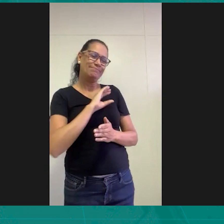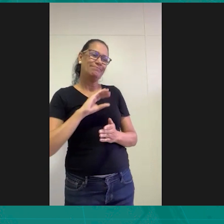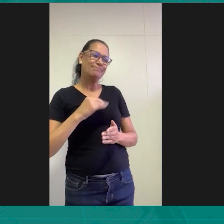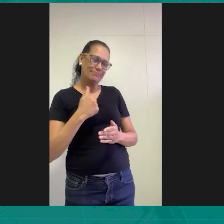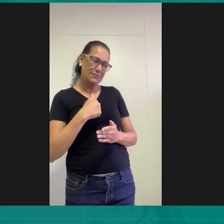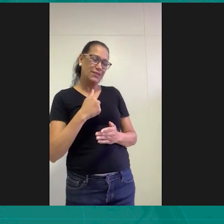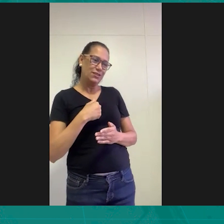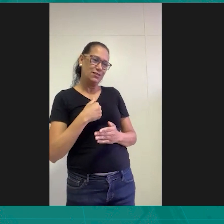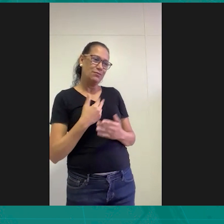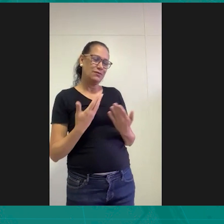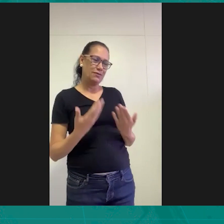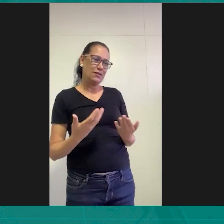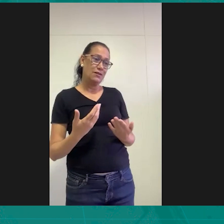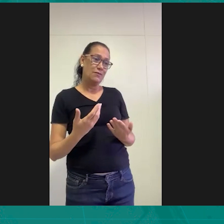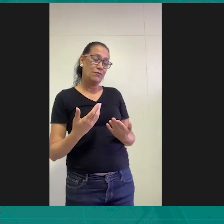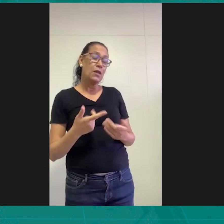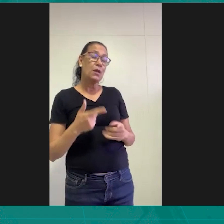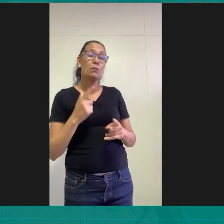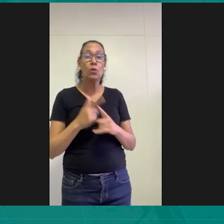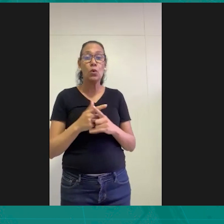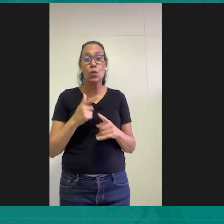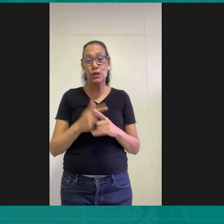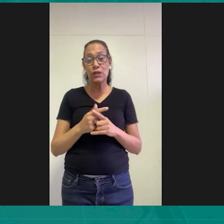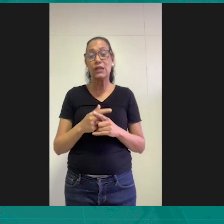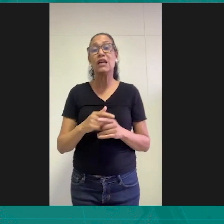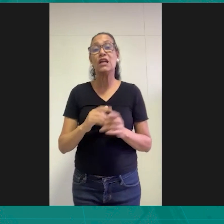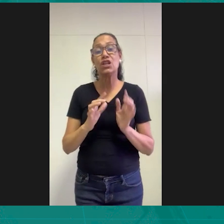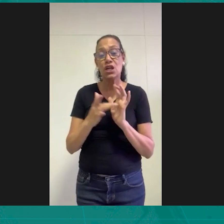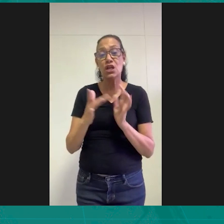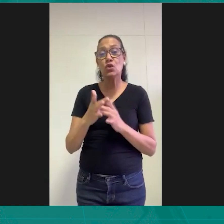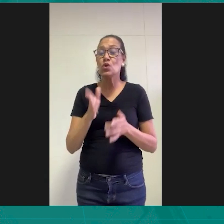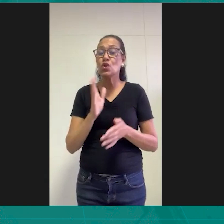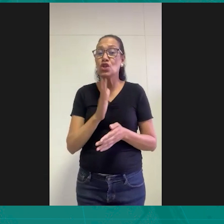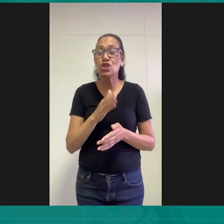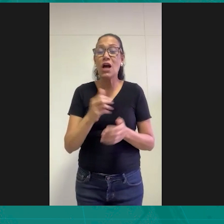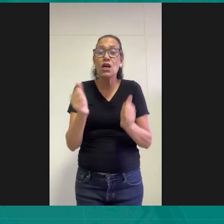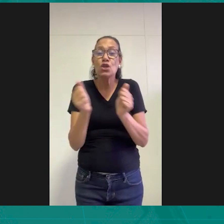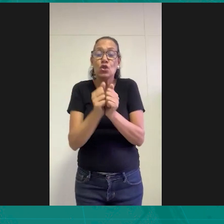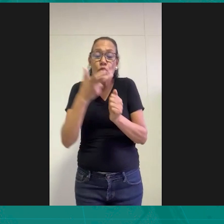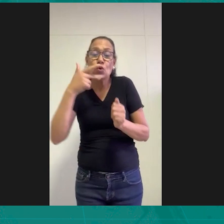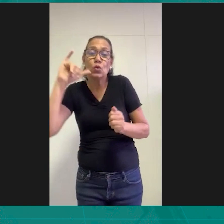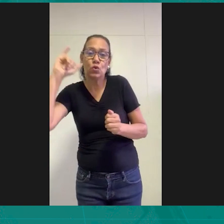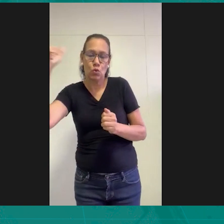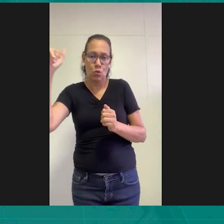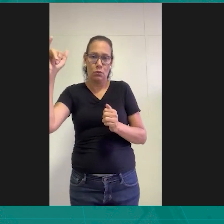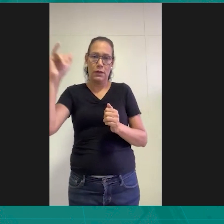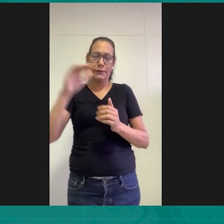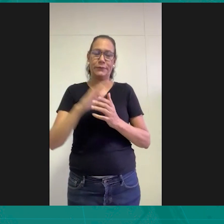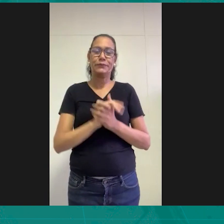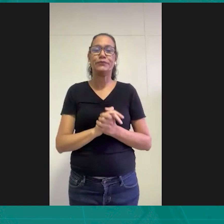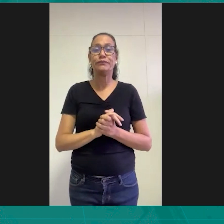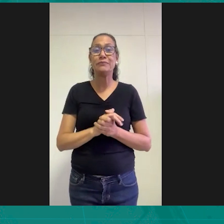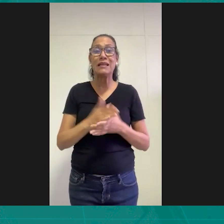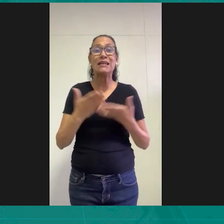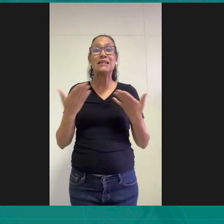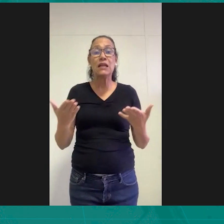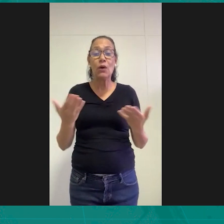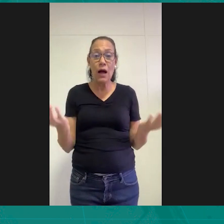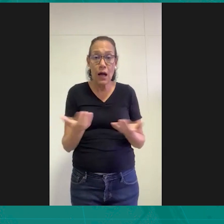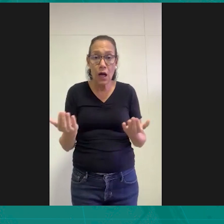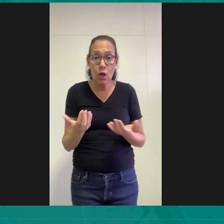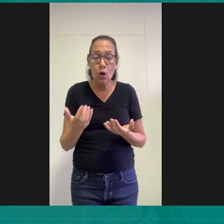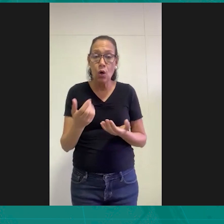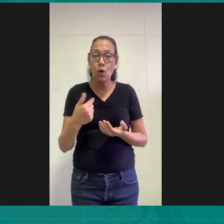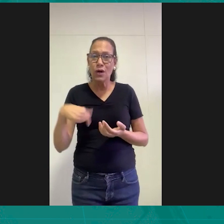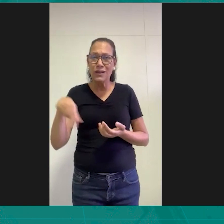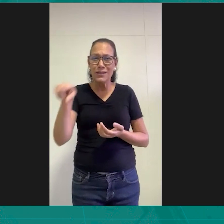quer nos introduzir ao Pai por meio desse caminho, por meio da verdade, por meio da vida, tá?